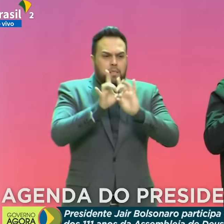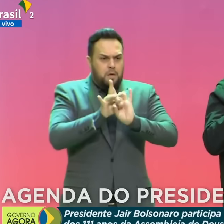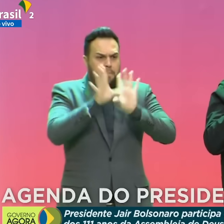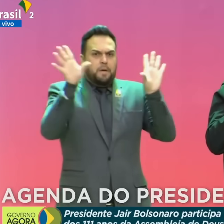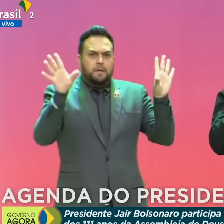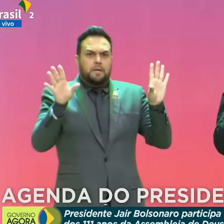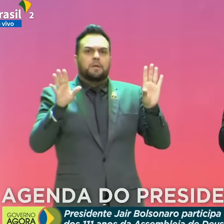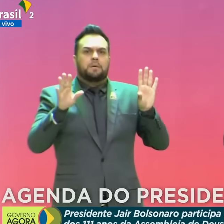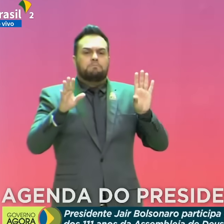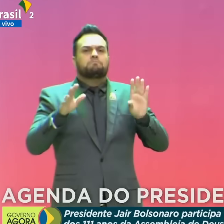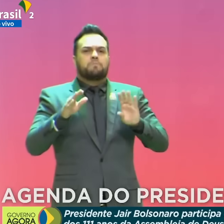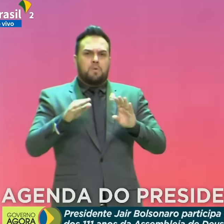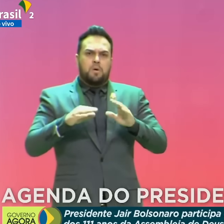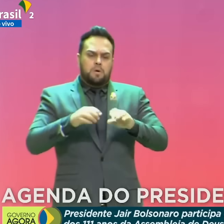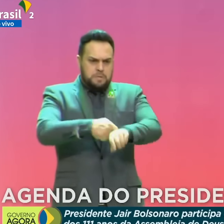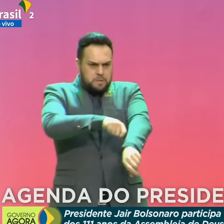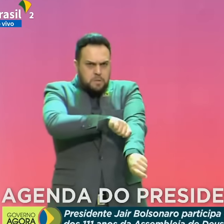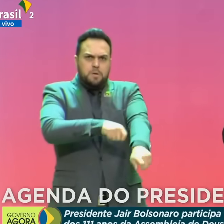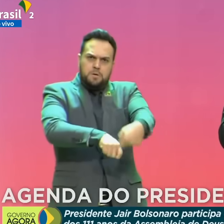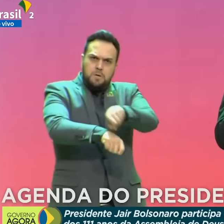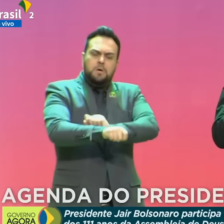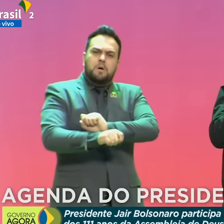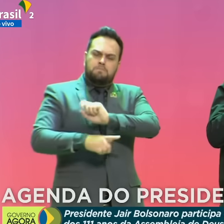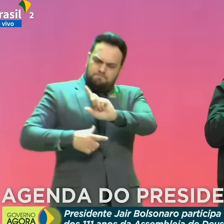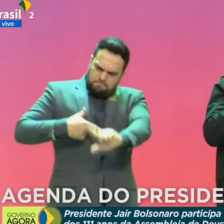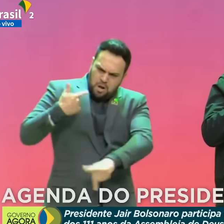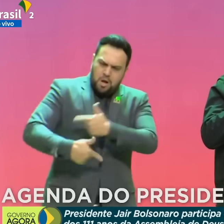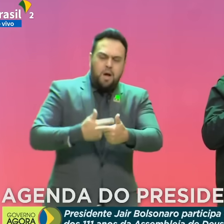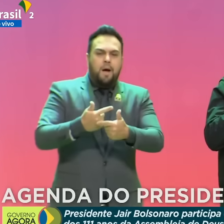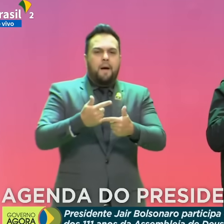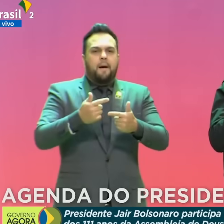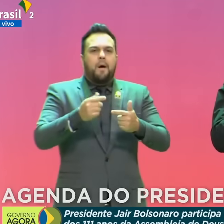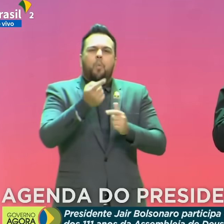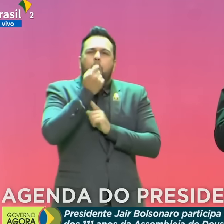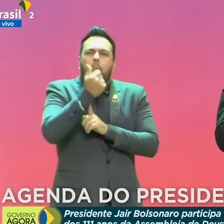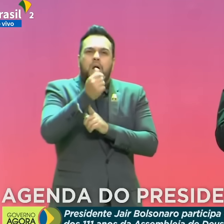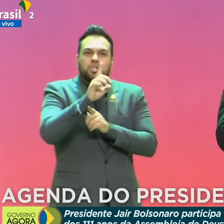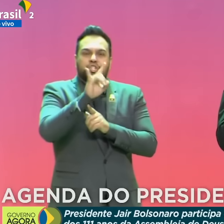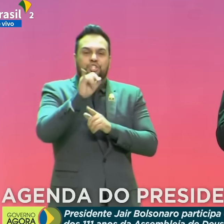Fomos crescendo. Chegou um dia quase fatídico,